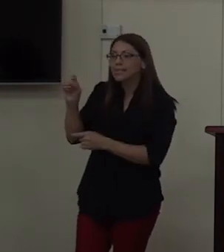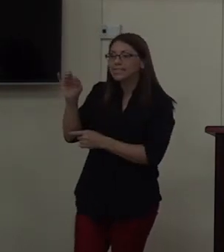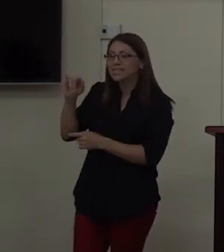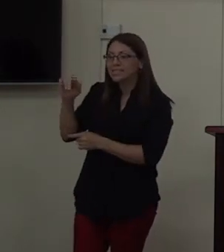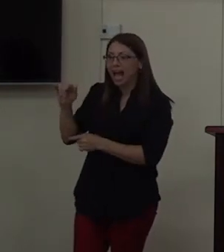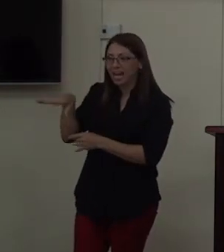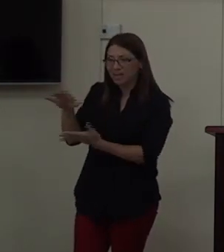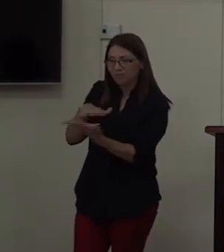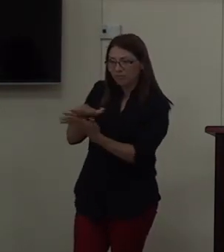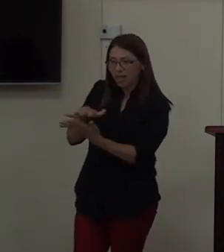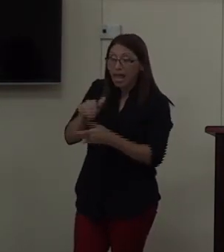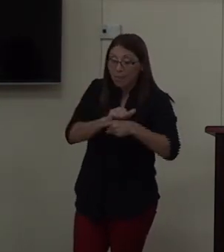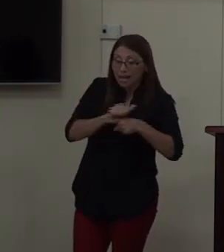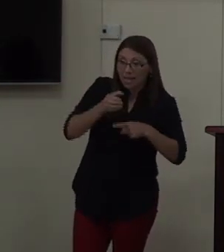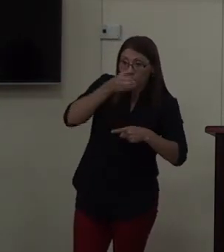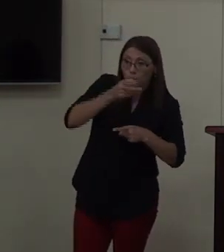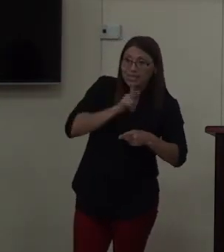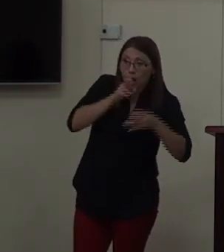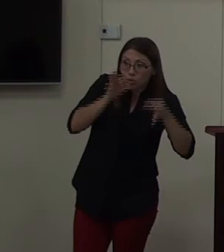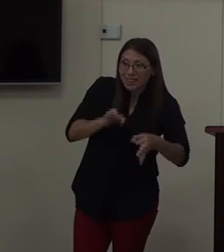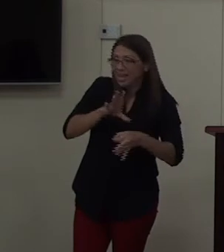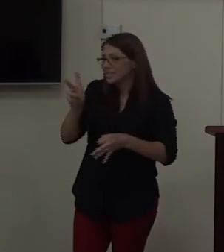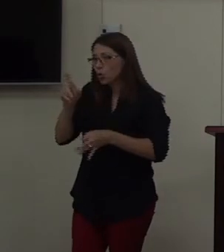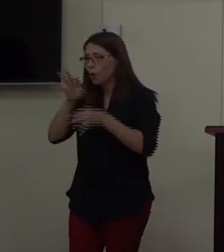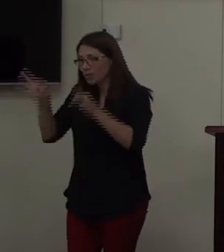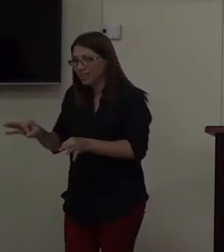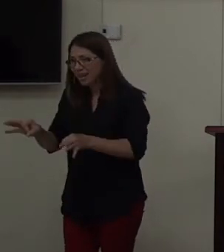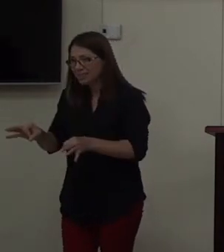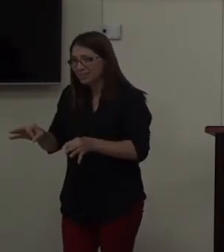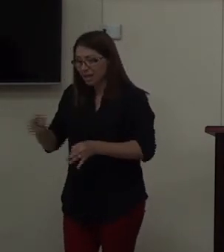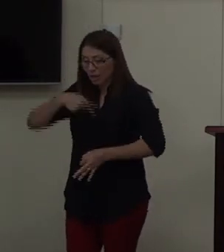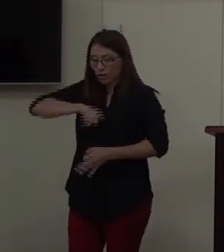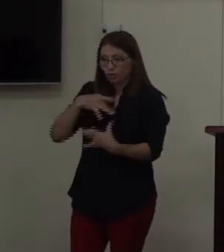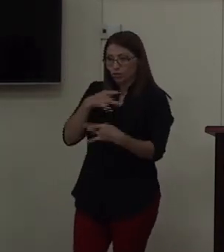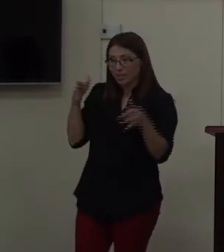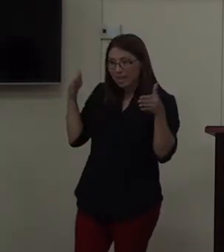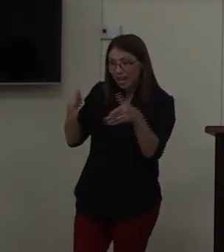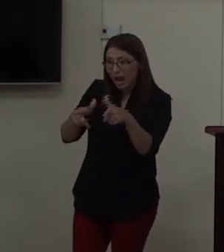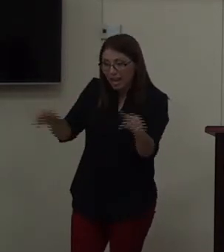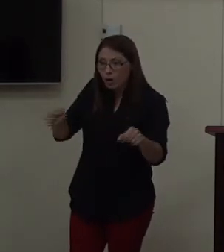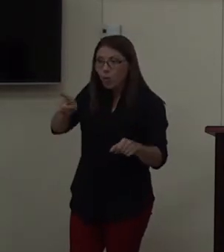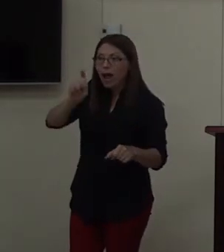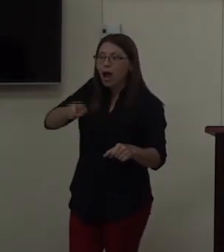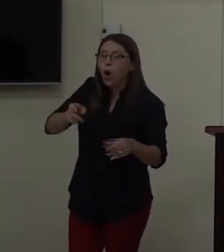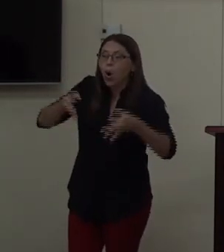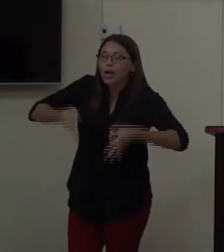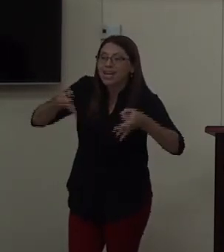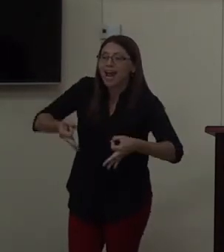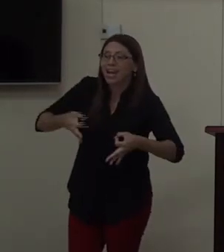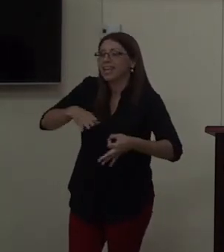culturales auténticas y no auténticas, y en cuanto a la lengua, que es lo que nos compete a nosotros, en lo original y lo inventado en la